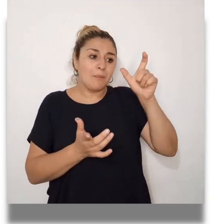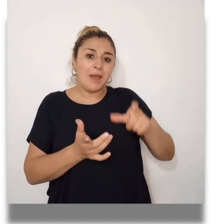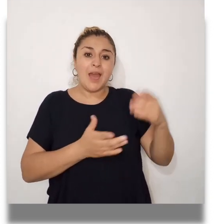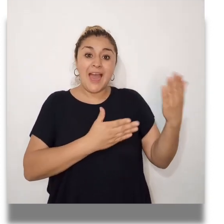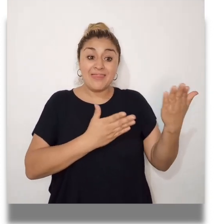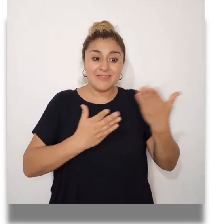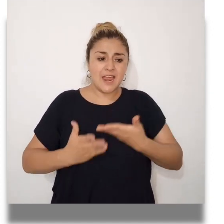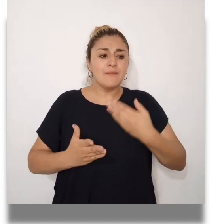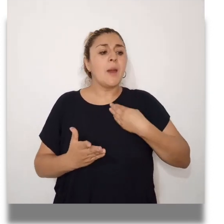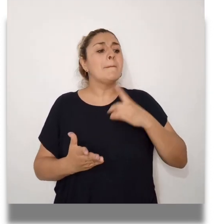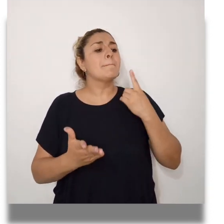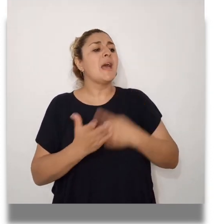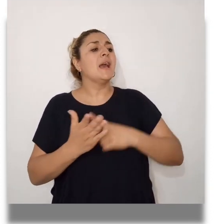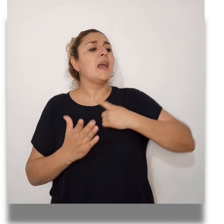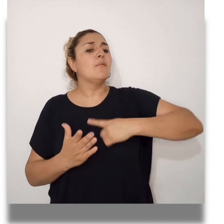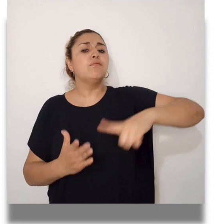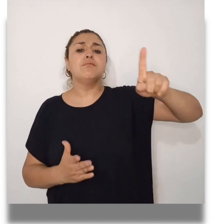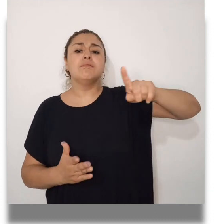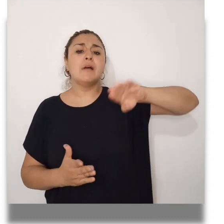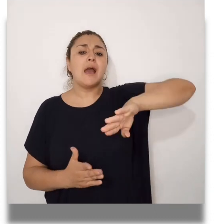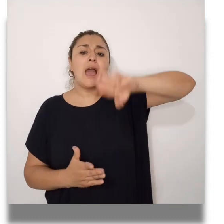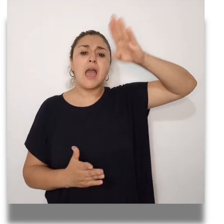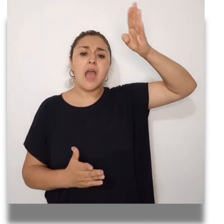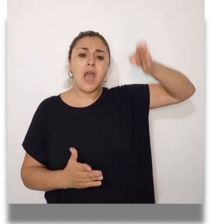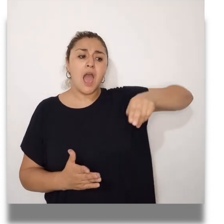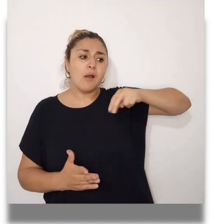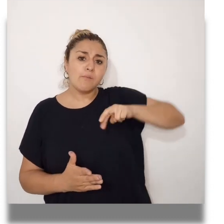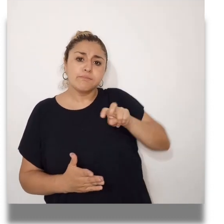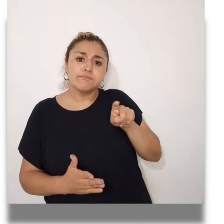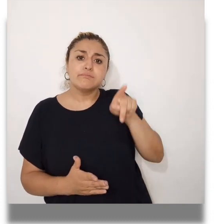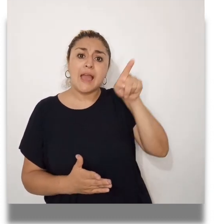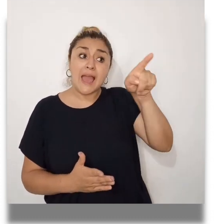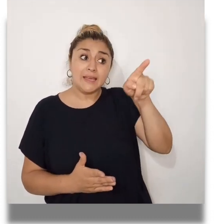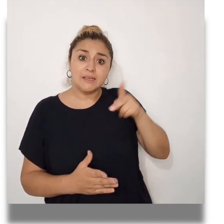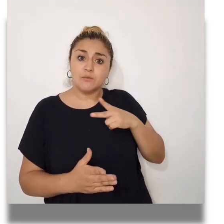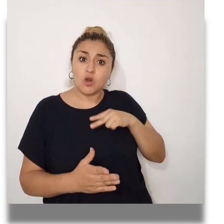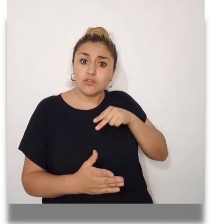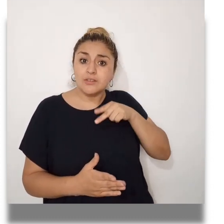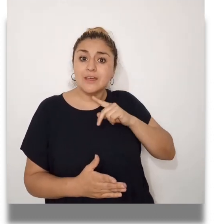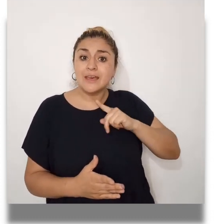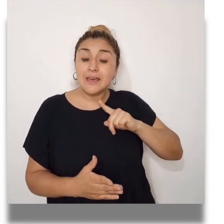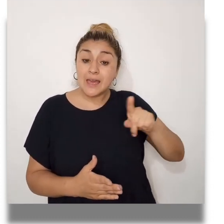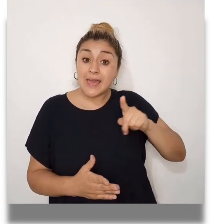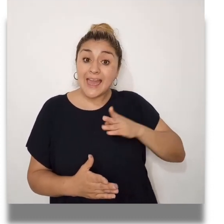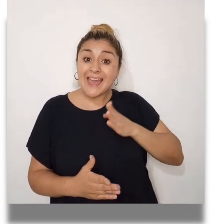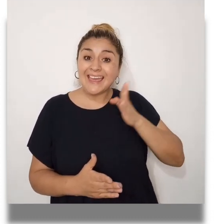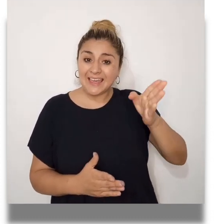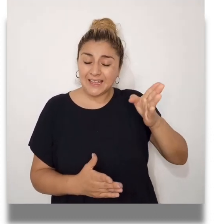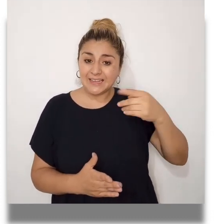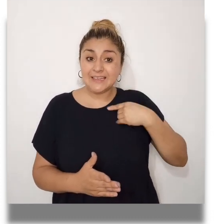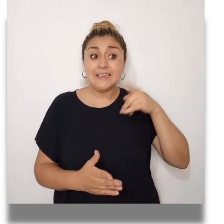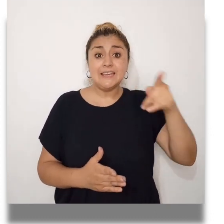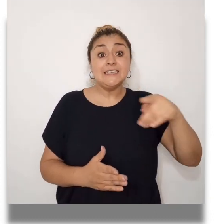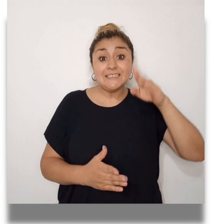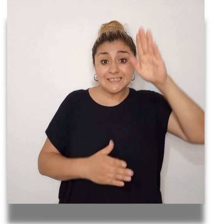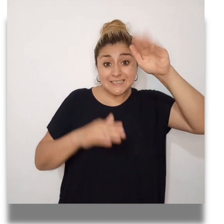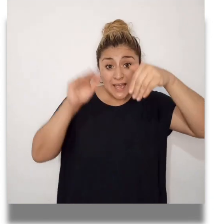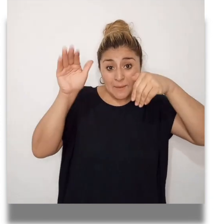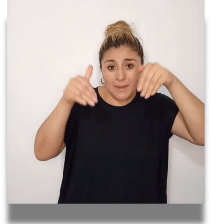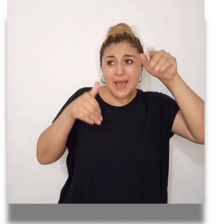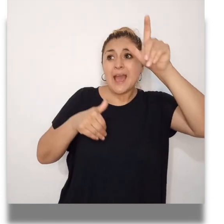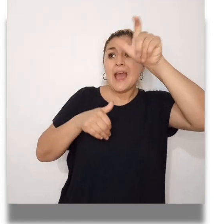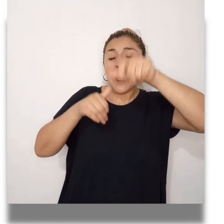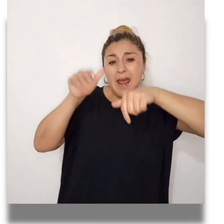Dice a cualquier simple, ven acá. A los faltos de cordura dice,